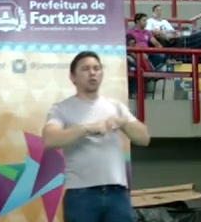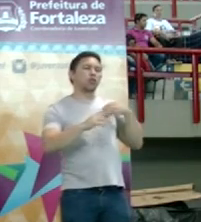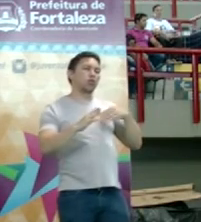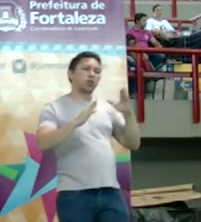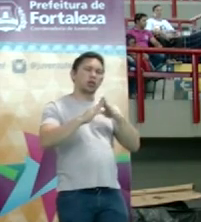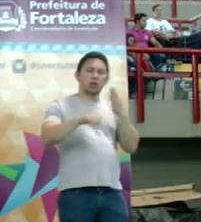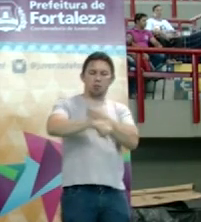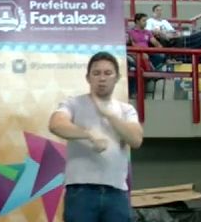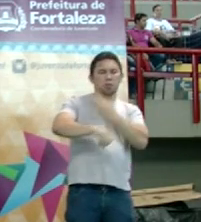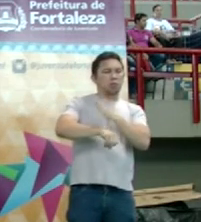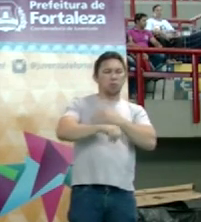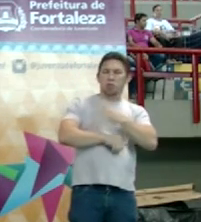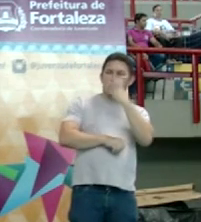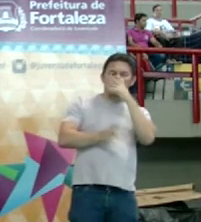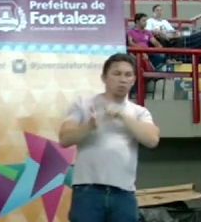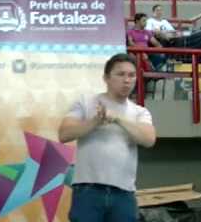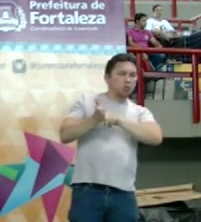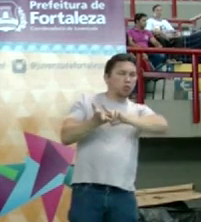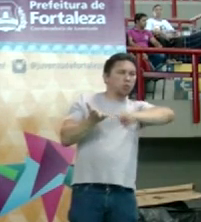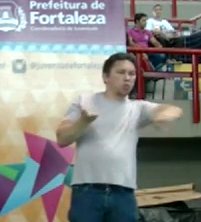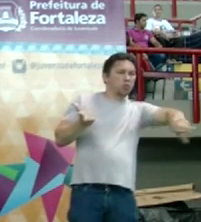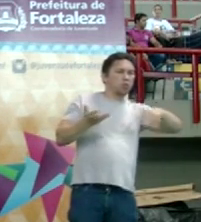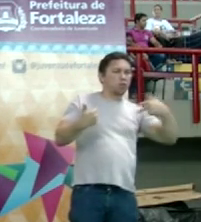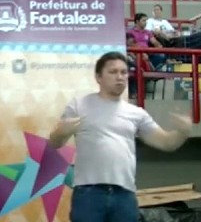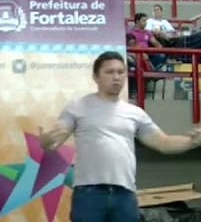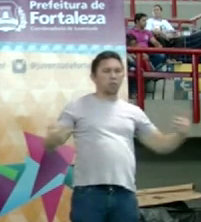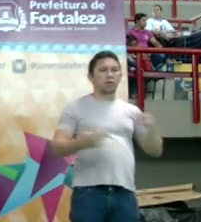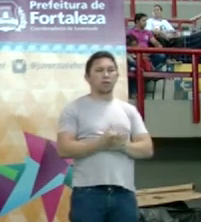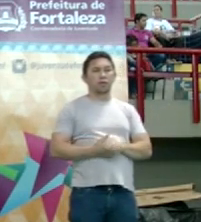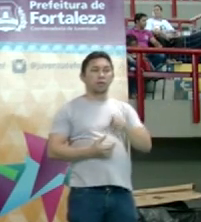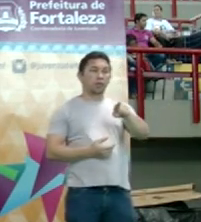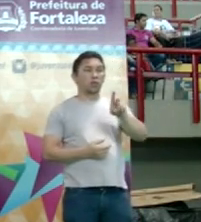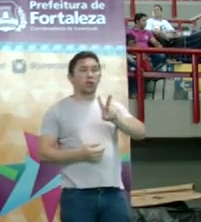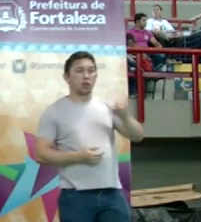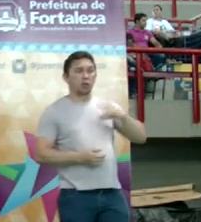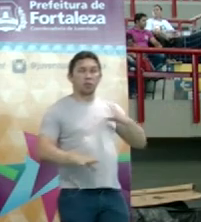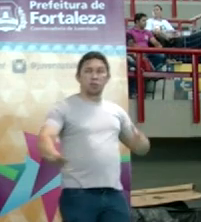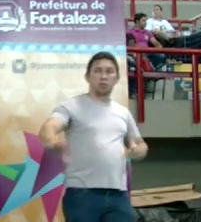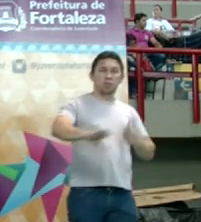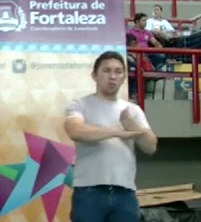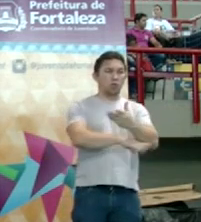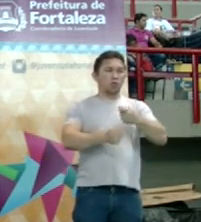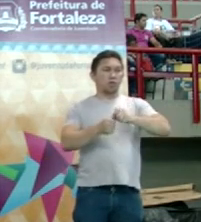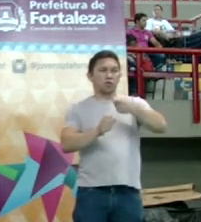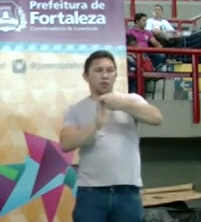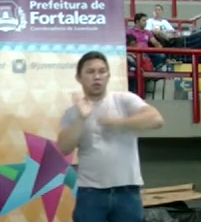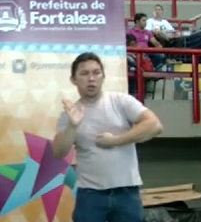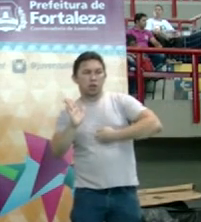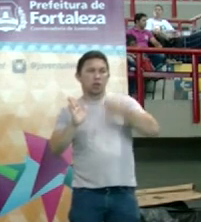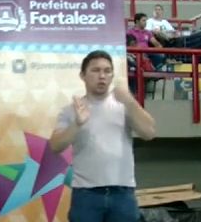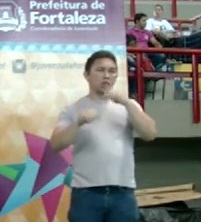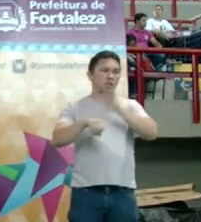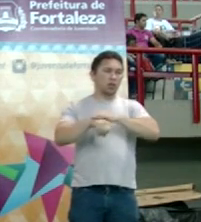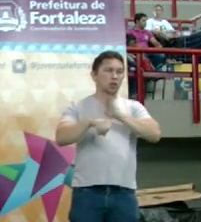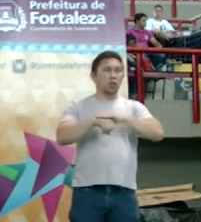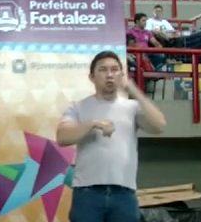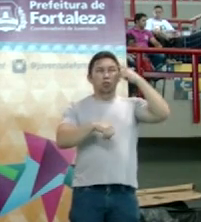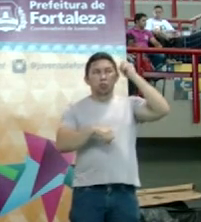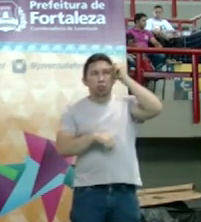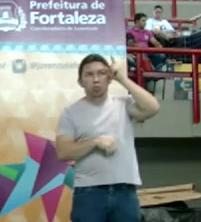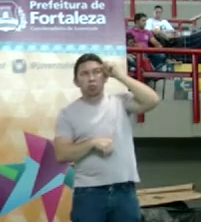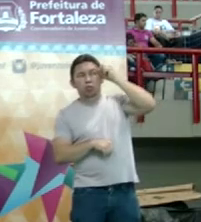esses estilos. Aí você diz assim: quando eu vou fazer minha redação, eu devo levar